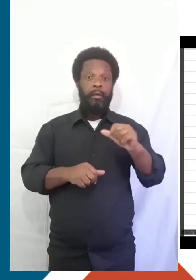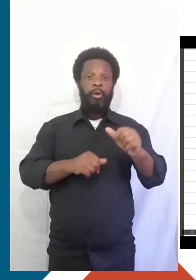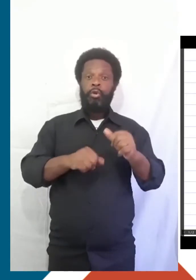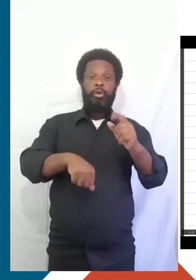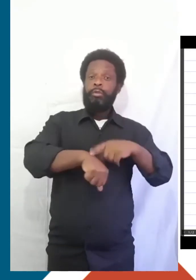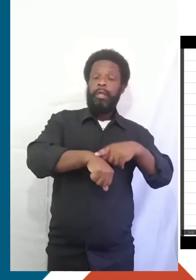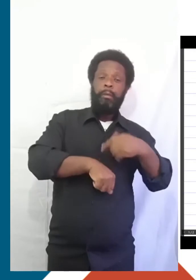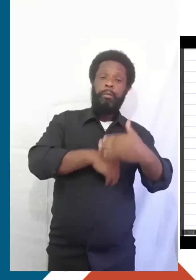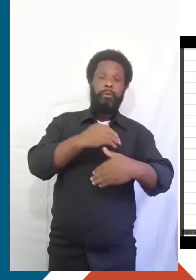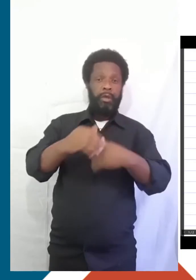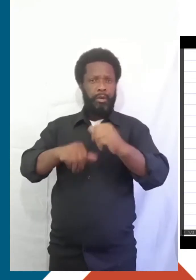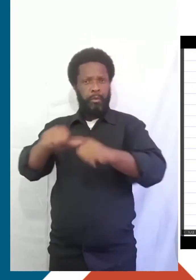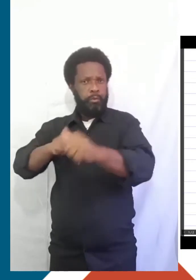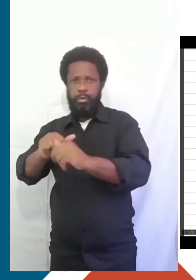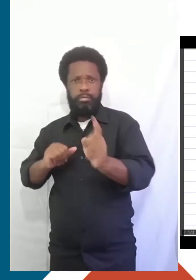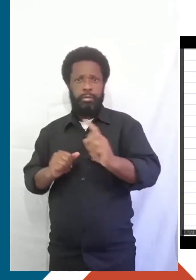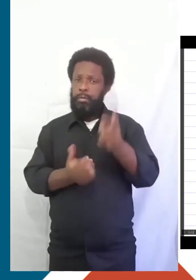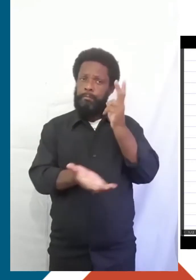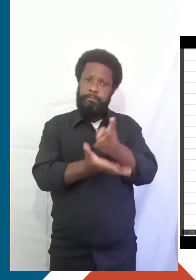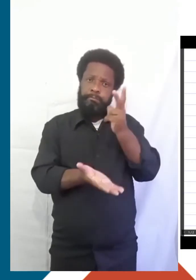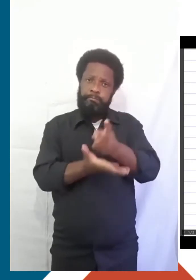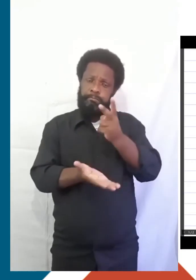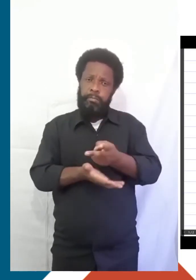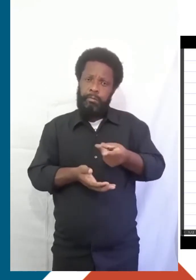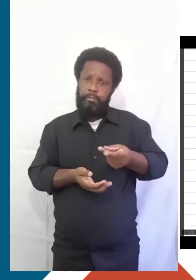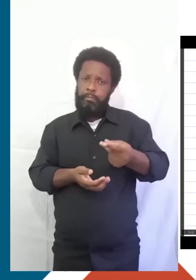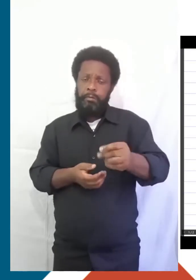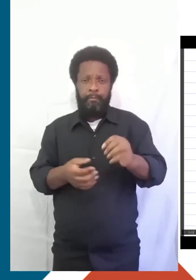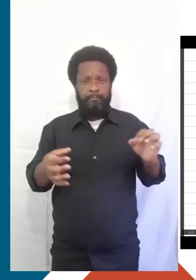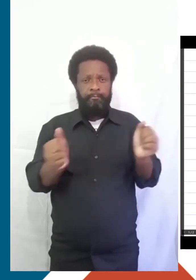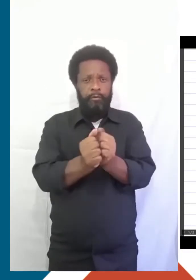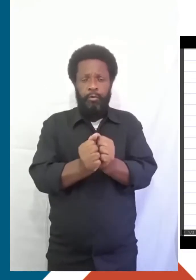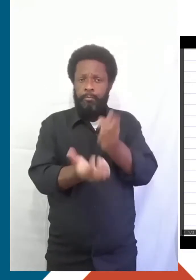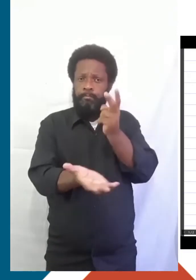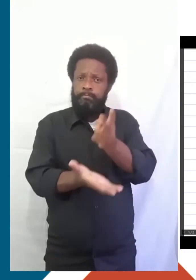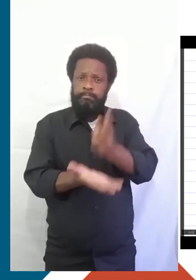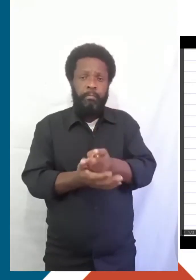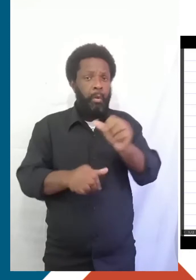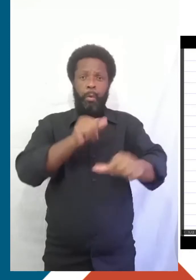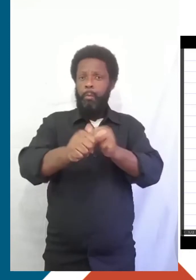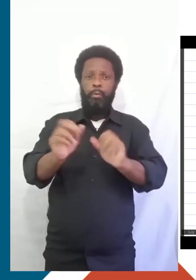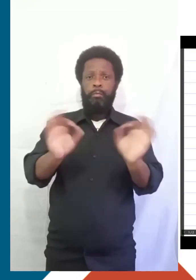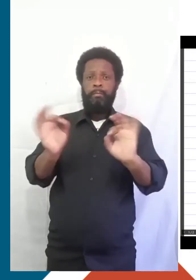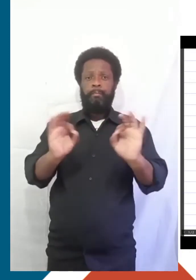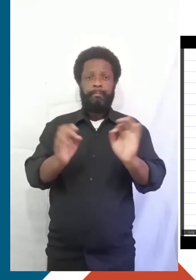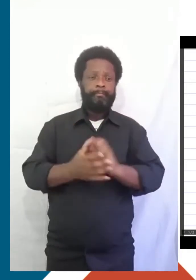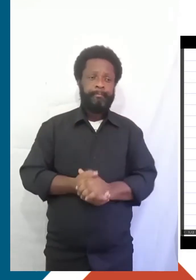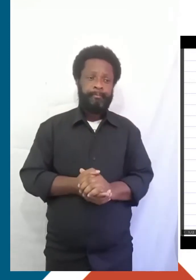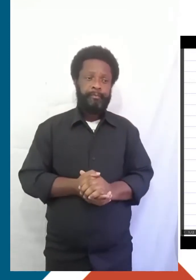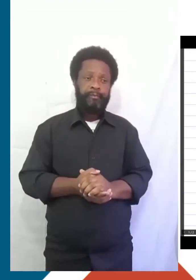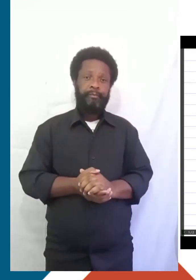Isso porque ele não varia conforme o tempo vai passando. Esse dipolo ele é permanente, ele é fixo. Ele não vai